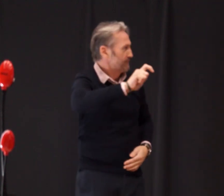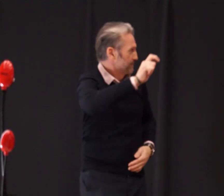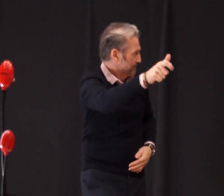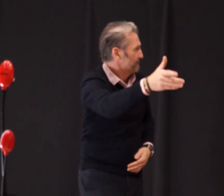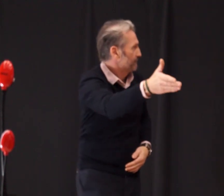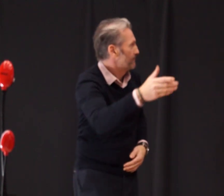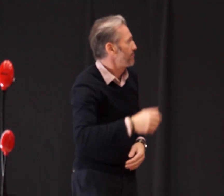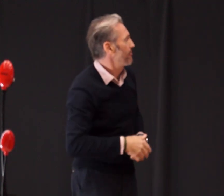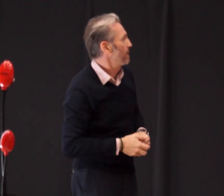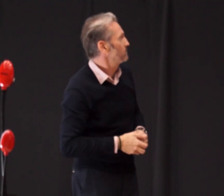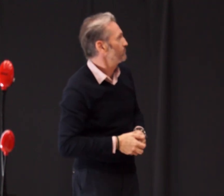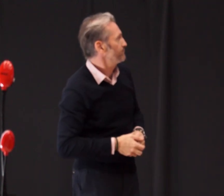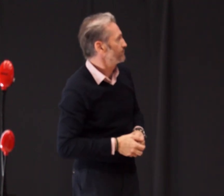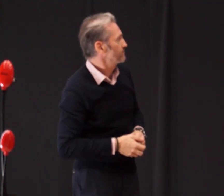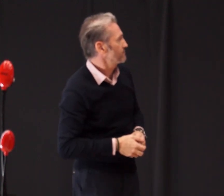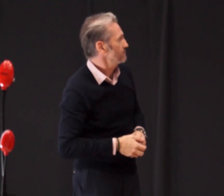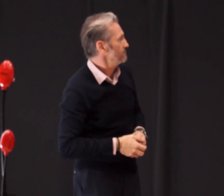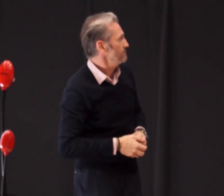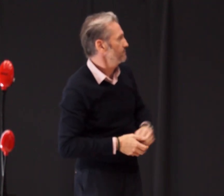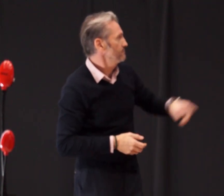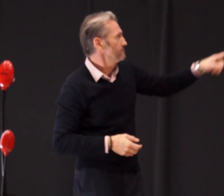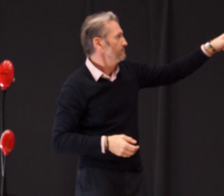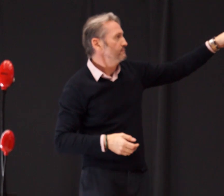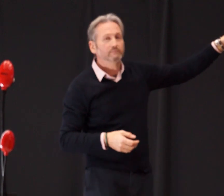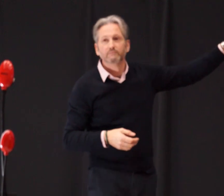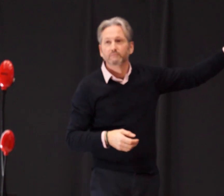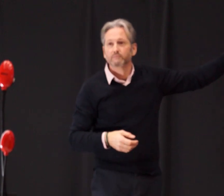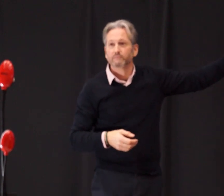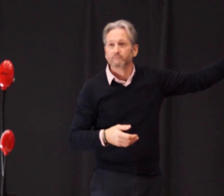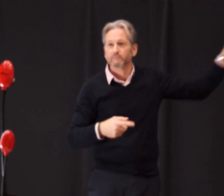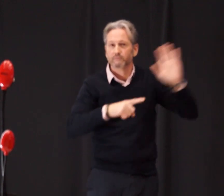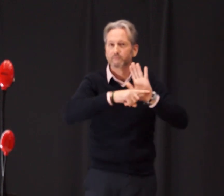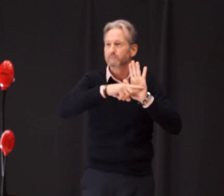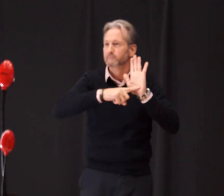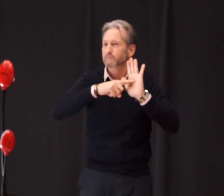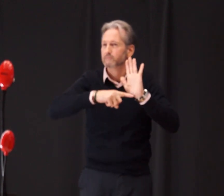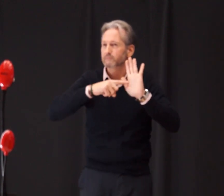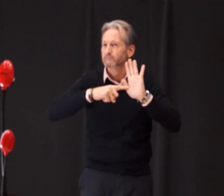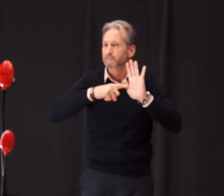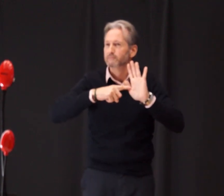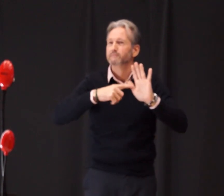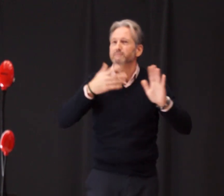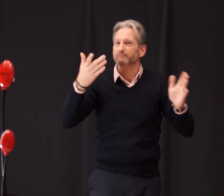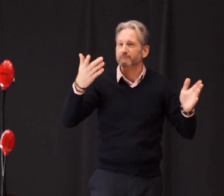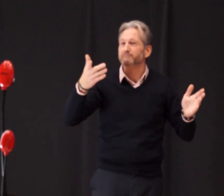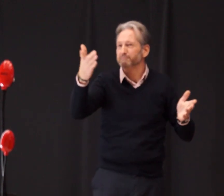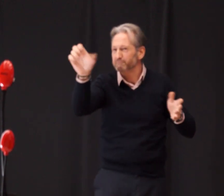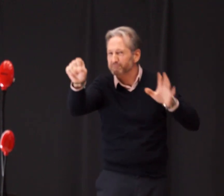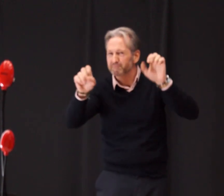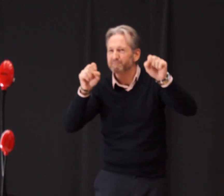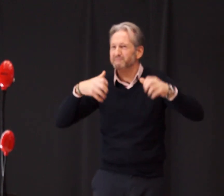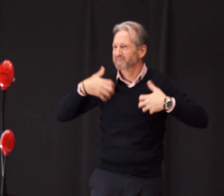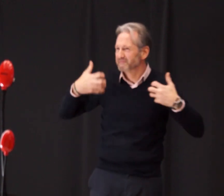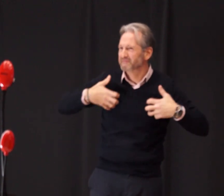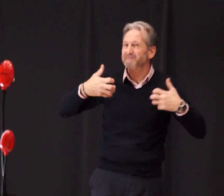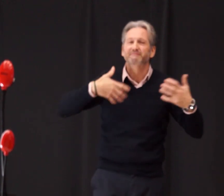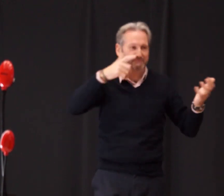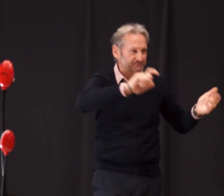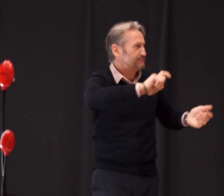Vous signe-là, je vois des réactions